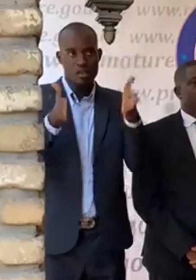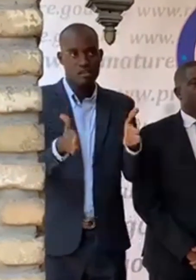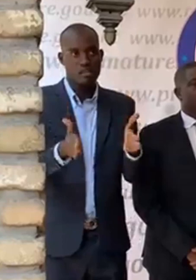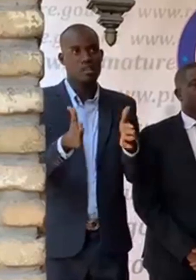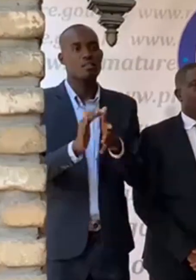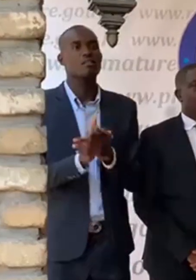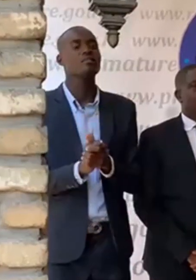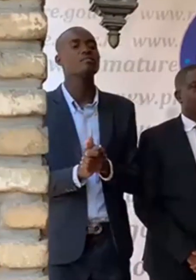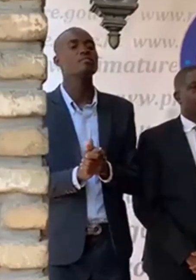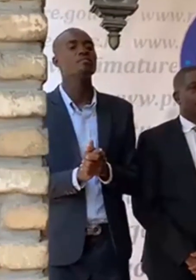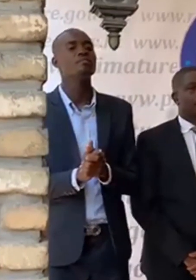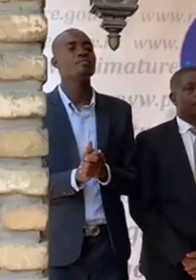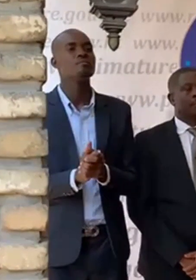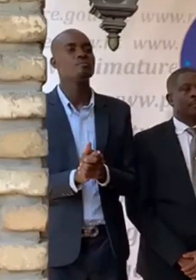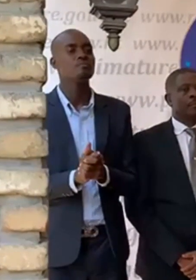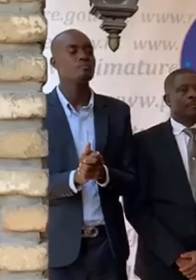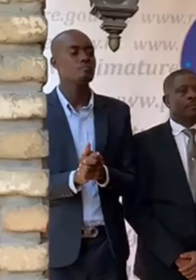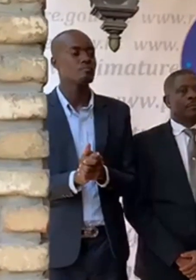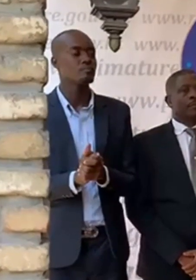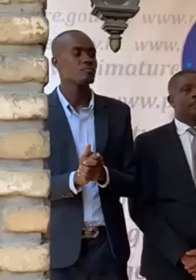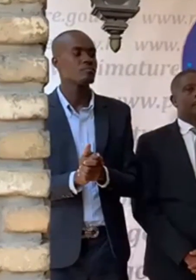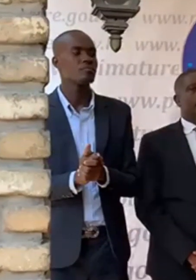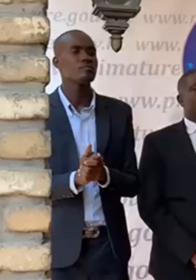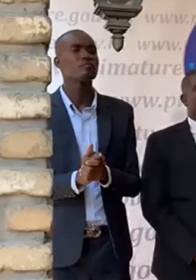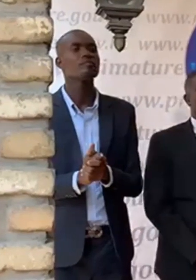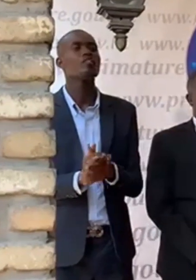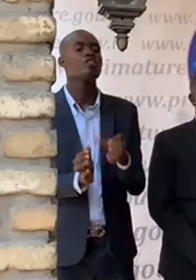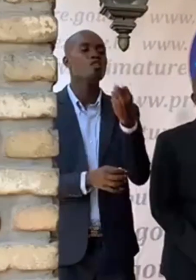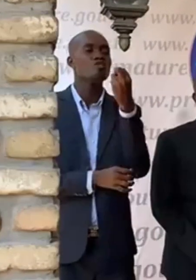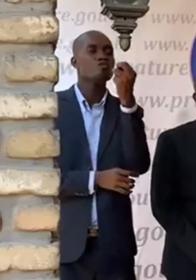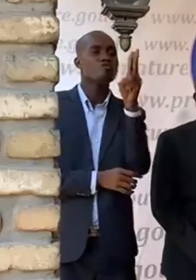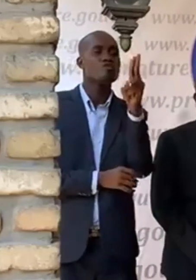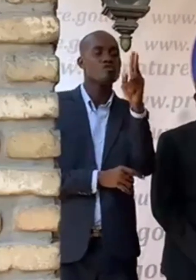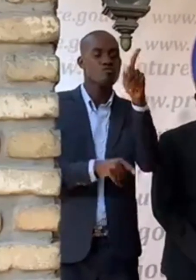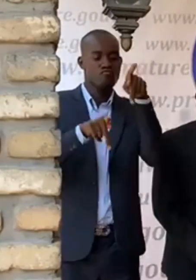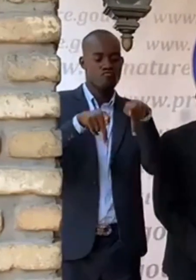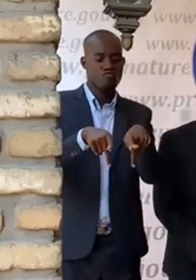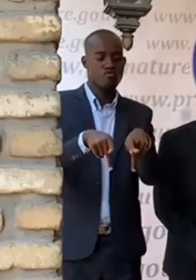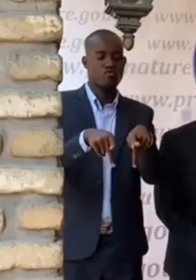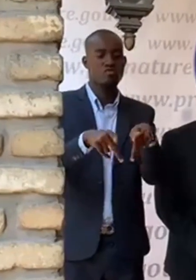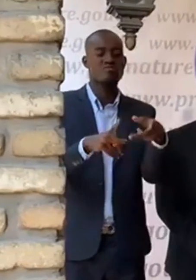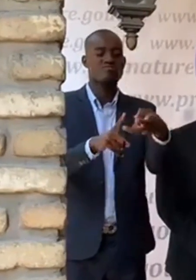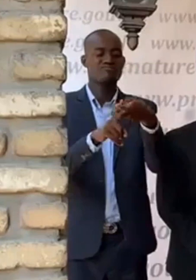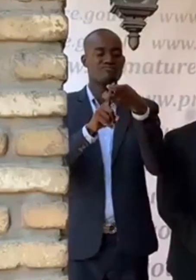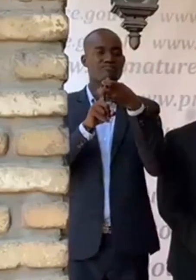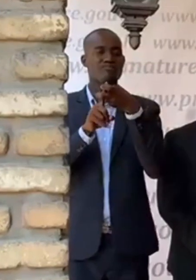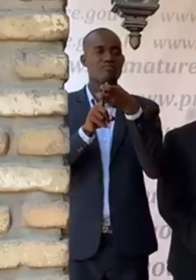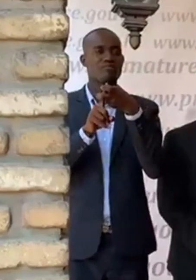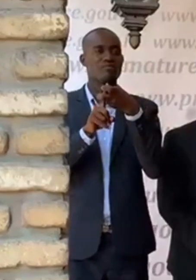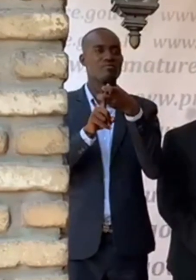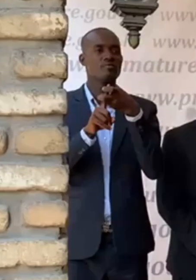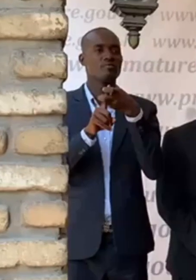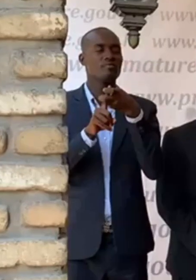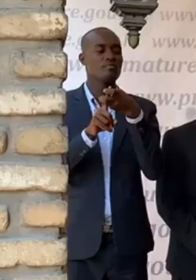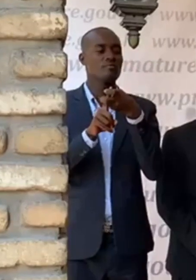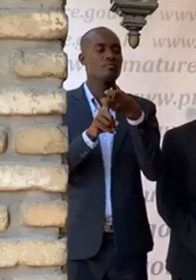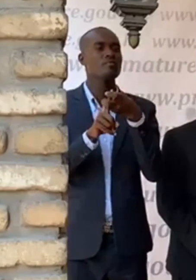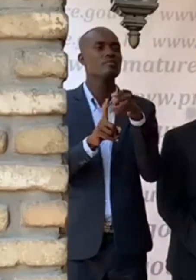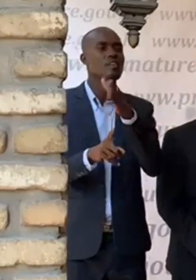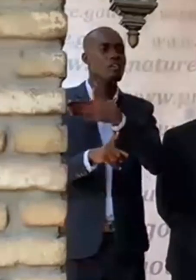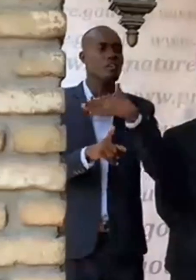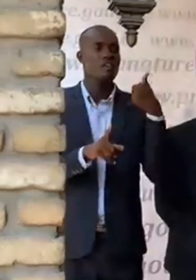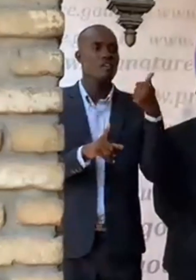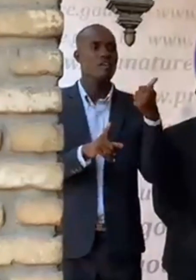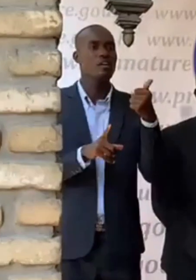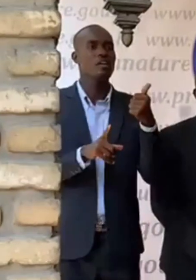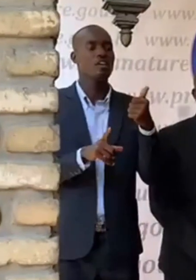c'est parce que li ta vle fait quoi que li même li senti le bouquet, li senti le haïk nan mauvaise gestion gouvernement a fait alors li